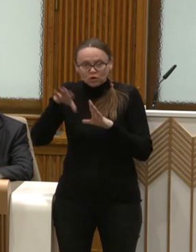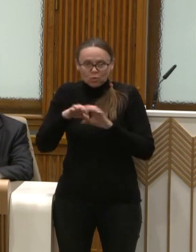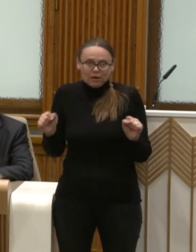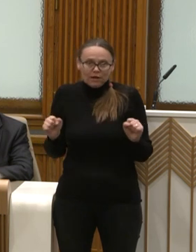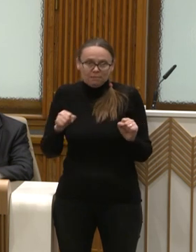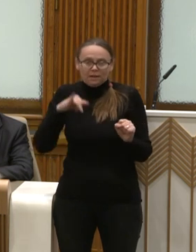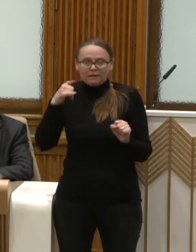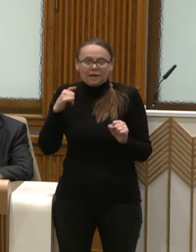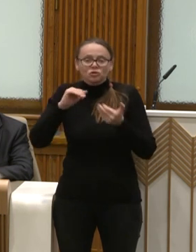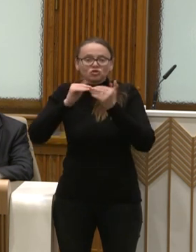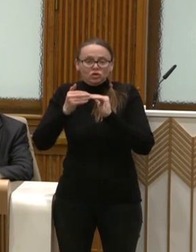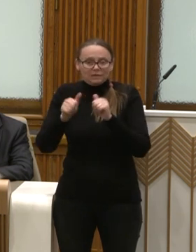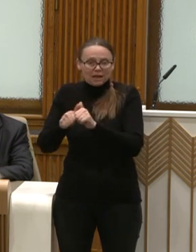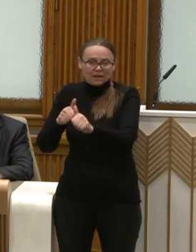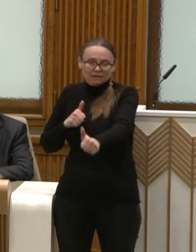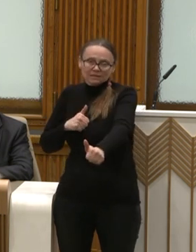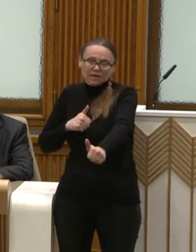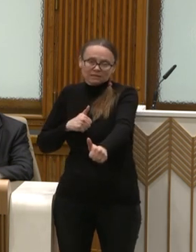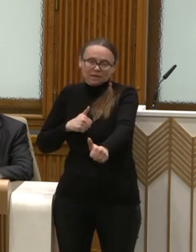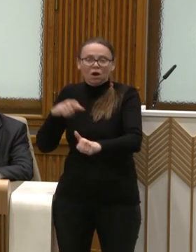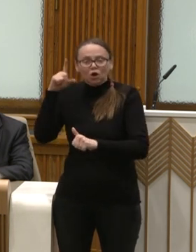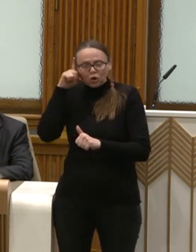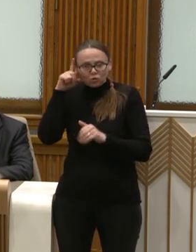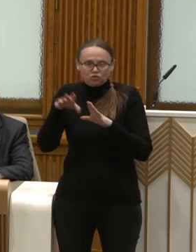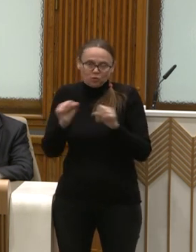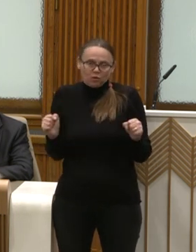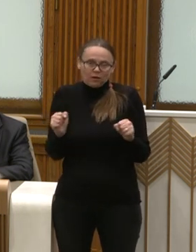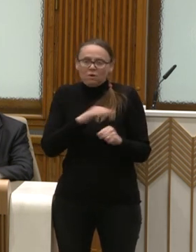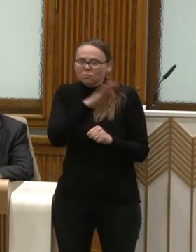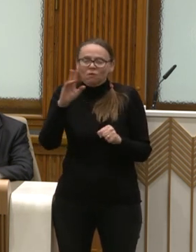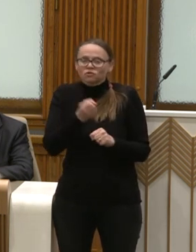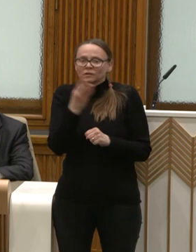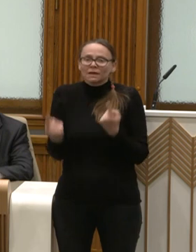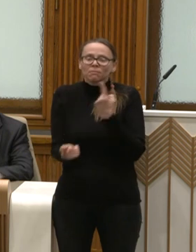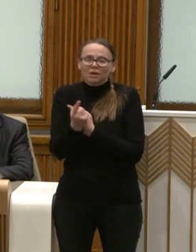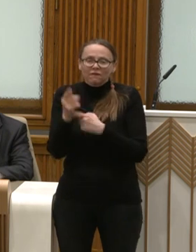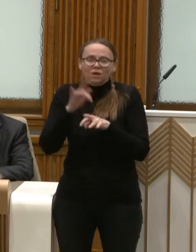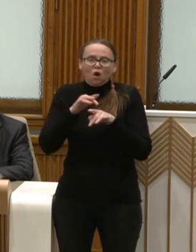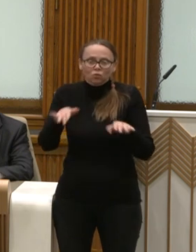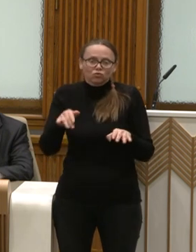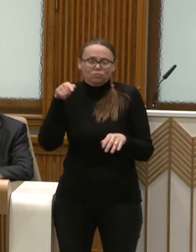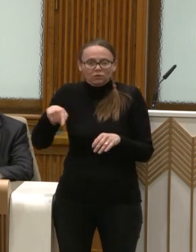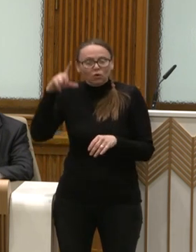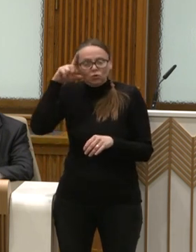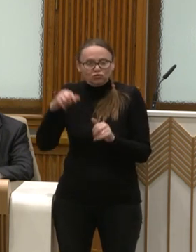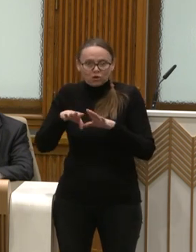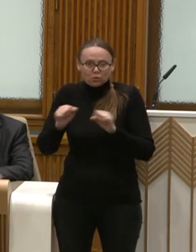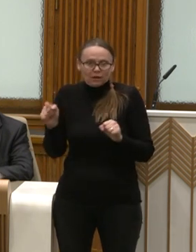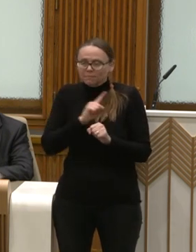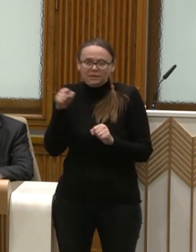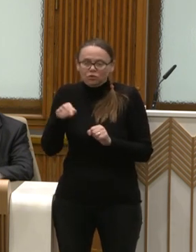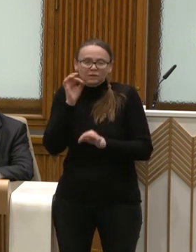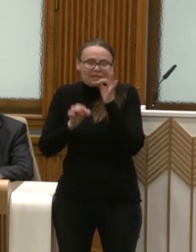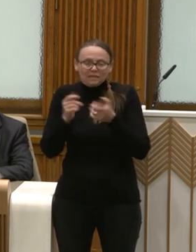ukrep je socialna distanca. Ključen ukrep. Posod, kjer se pojavi takšna okužba, je to ključen ukrep. Ni to testiranje